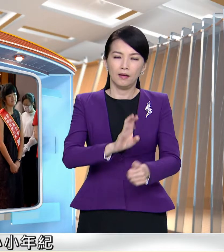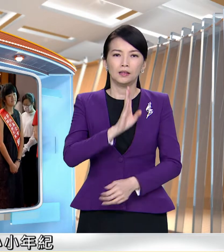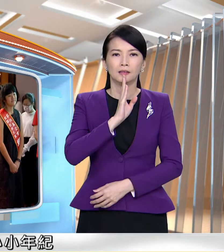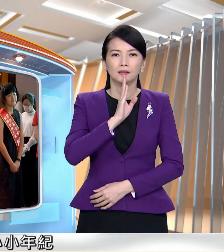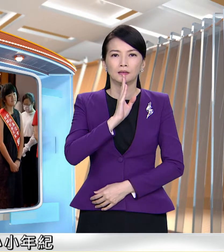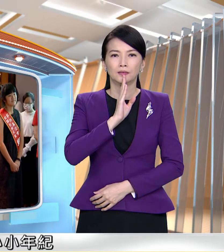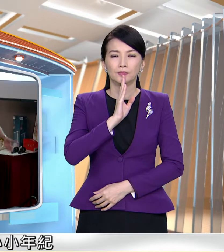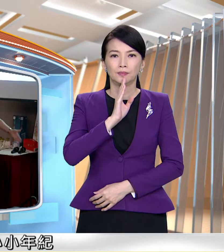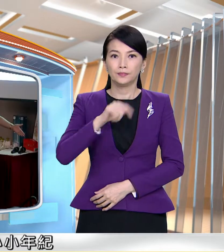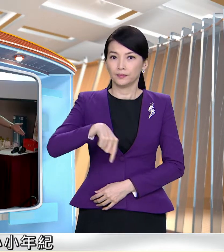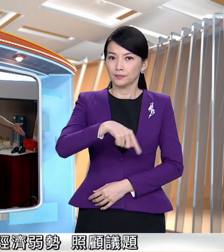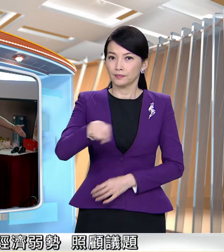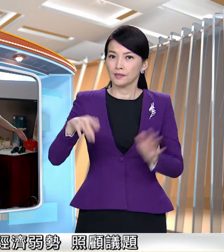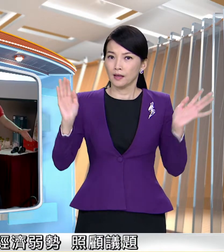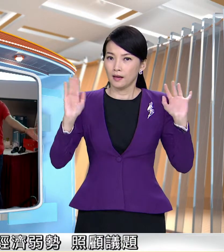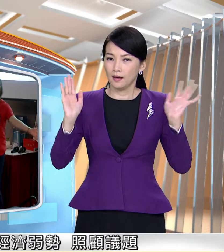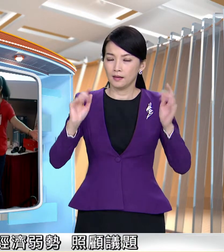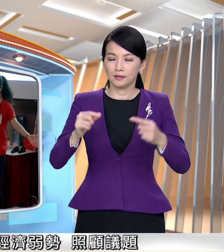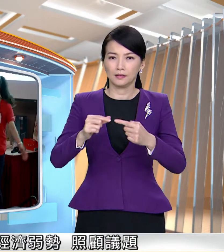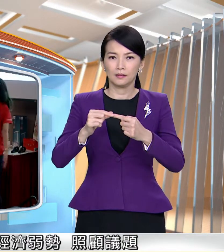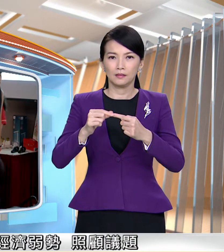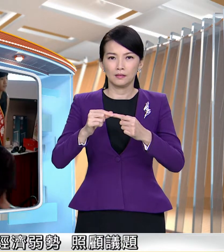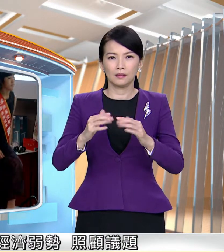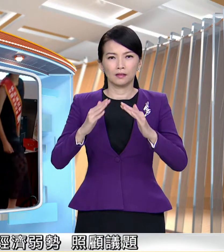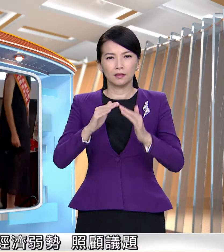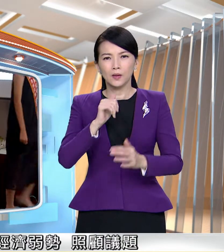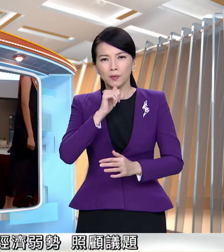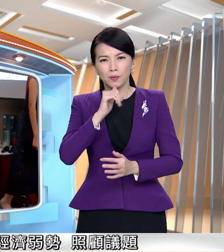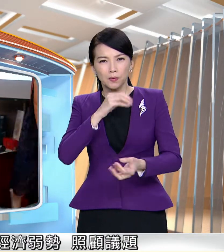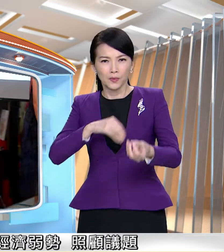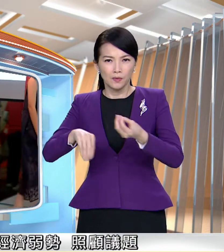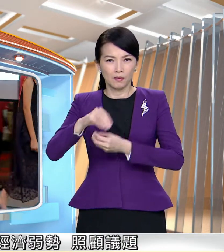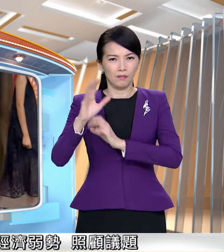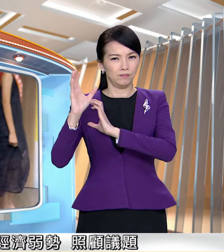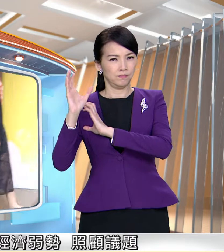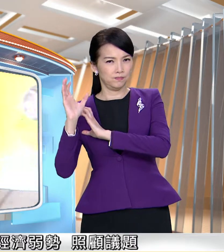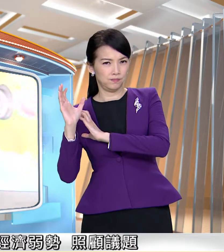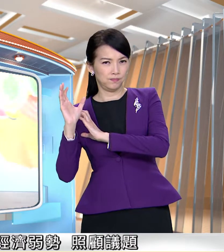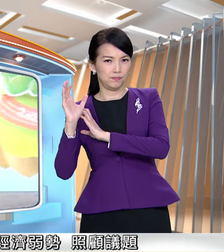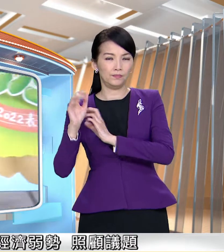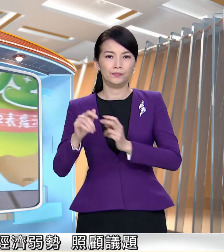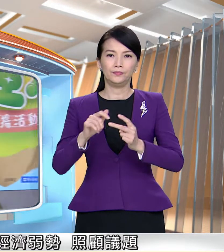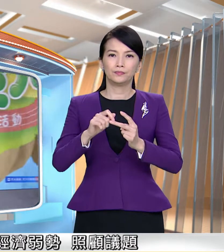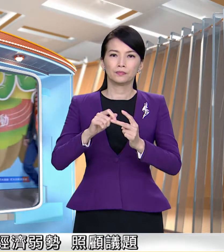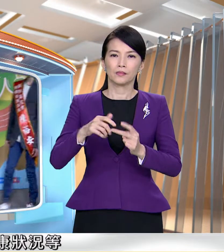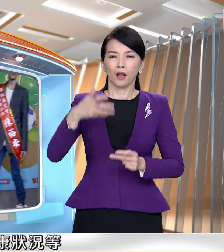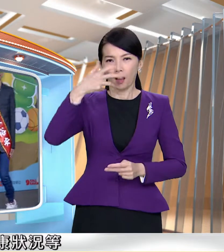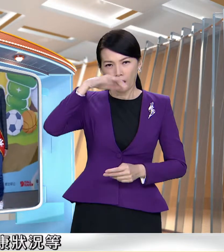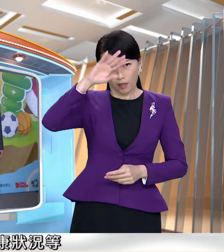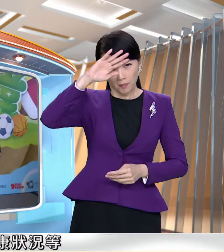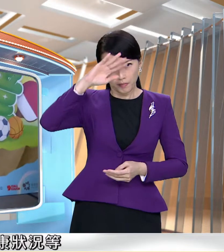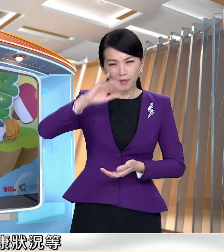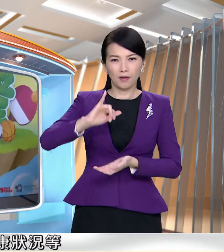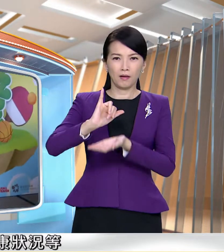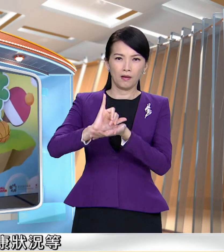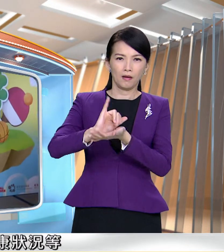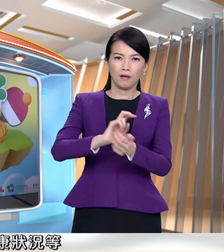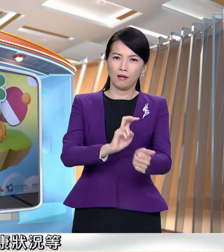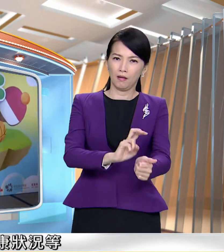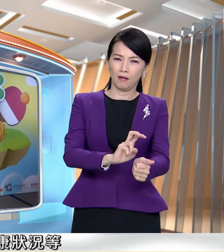小小的年纪要面对家中的经济弱势、照顾议题或是自身的健康